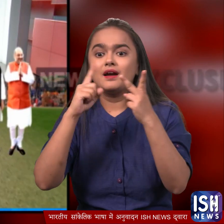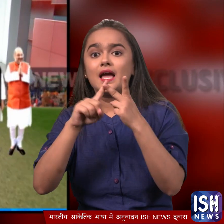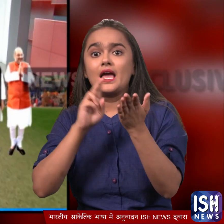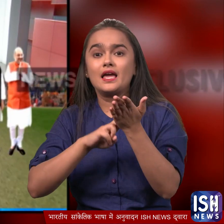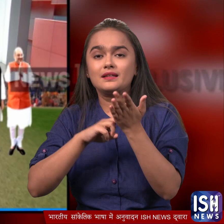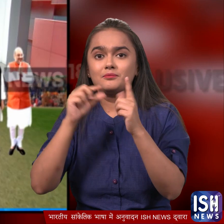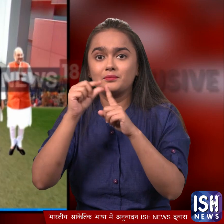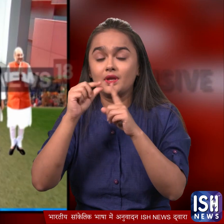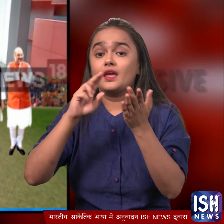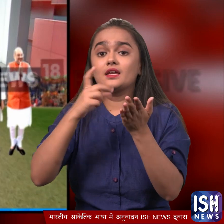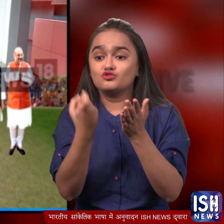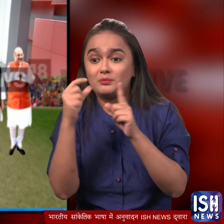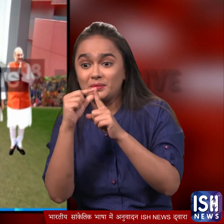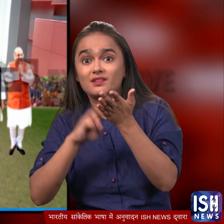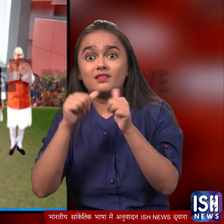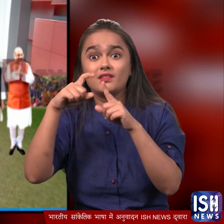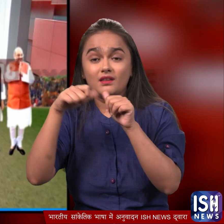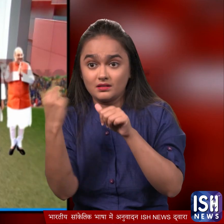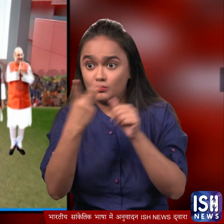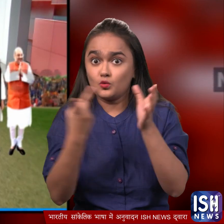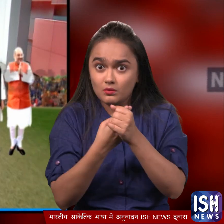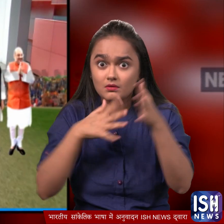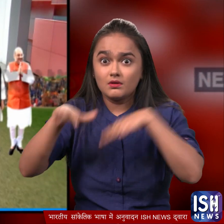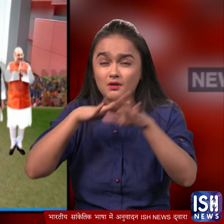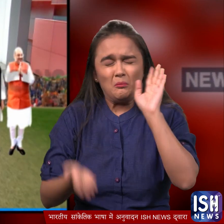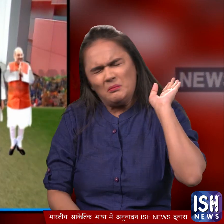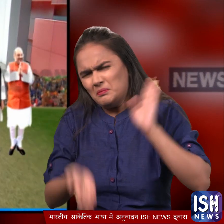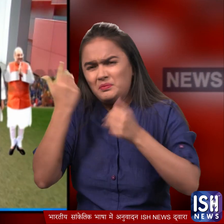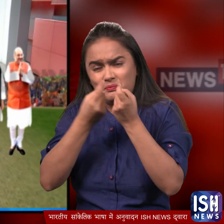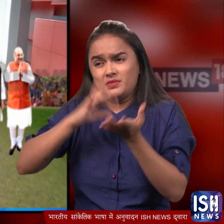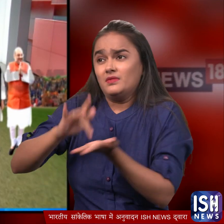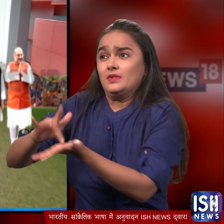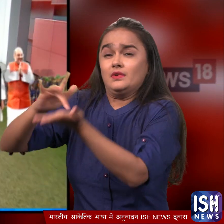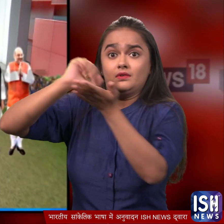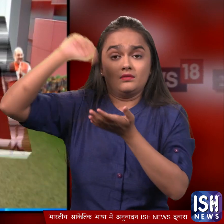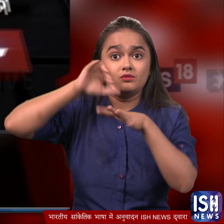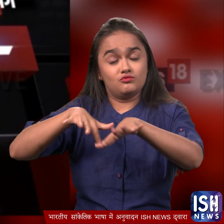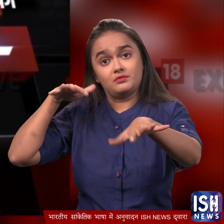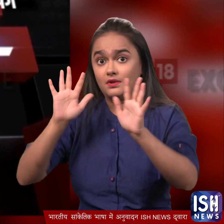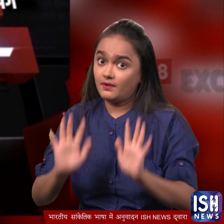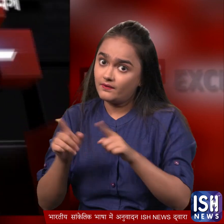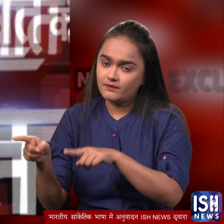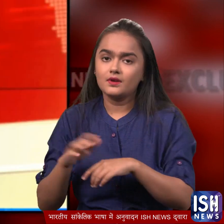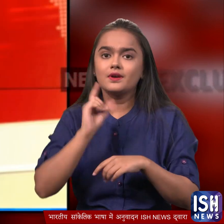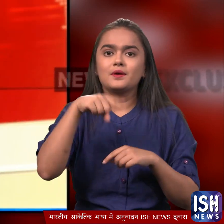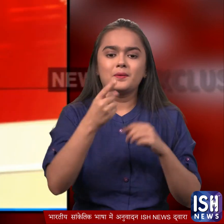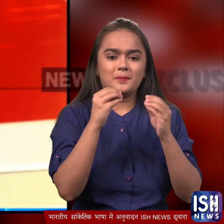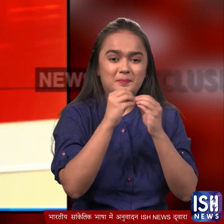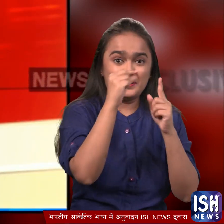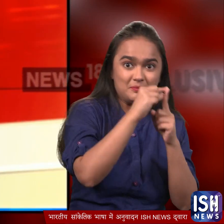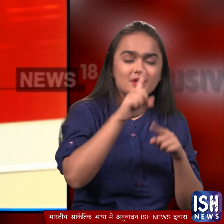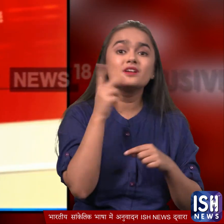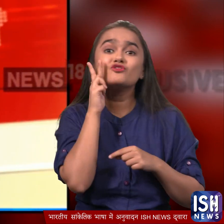जनसभाएं करेंगे। बताया जा रहा है कि अमित शाह और JP नड्डा की यूपी में 4 दर्जन से ज्यादा रैलियां और सभाएं होंगी।